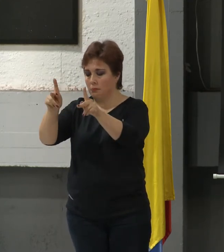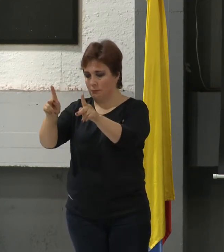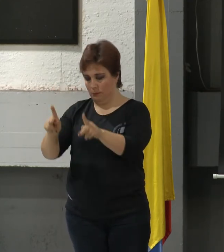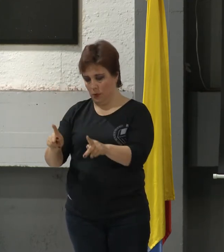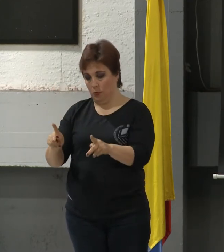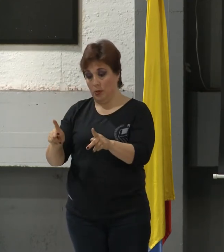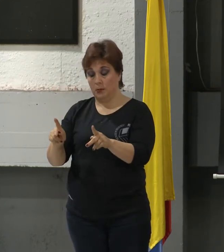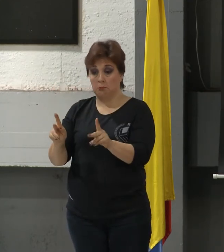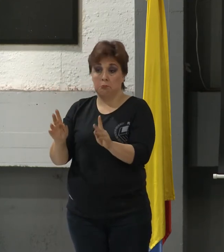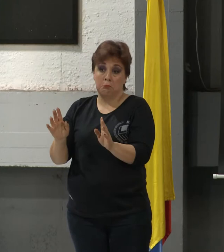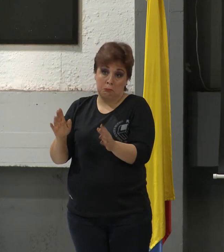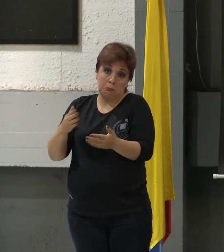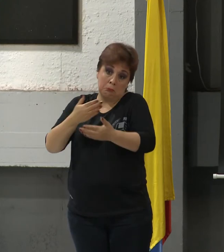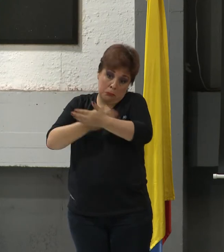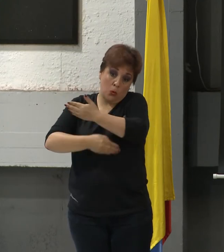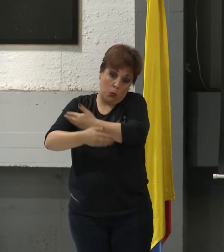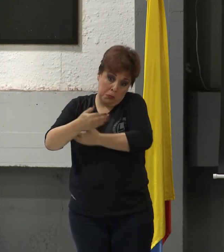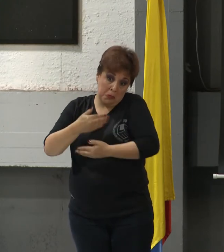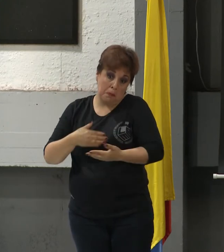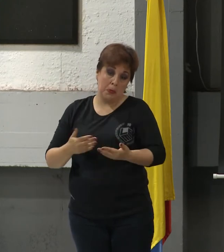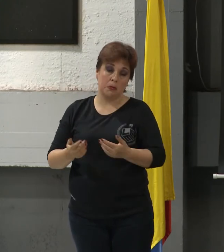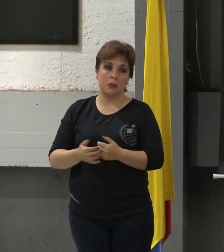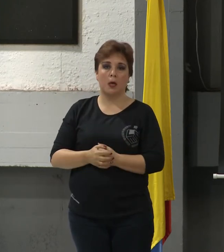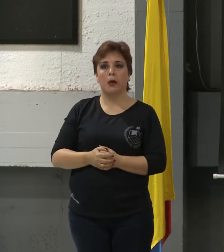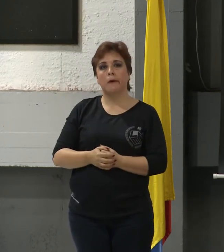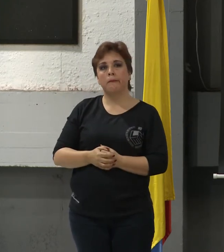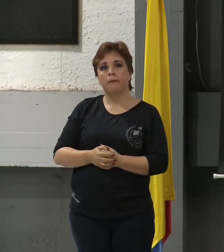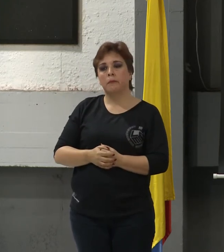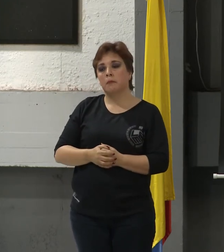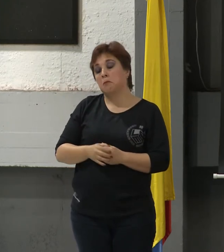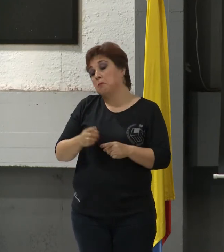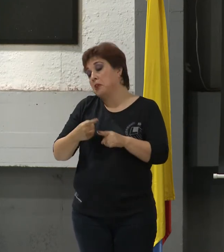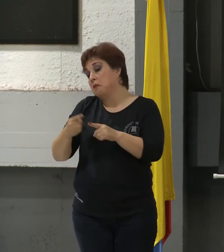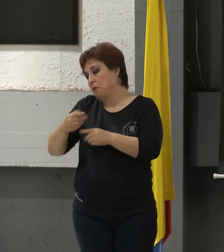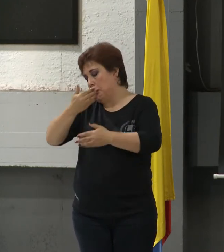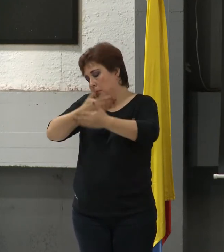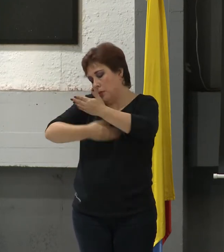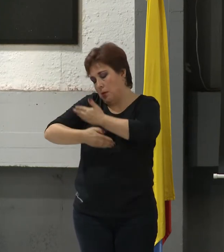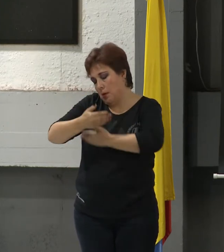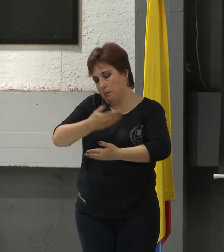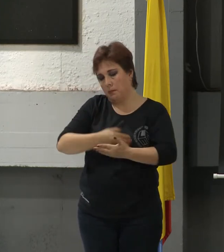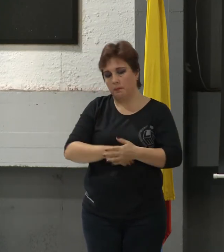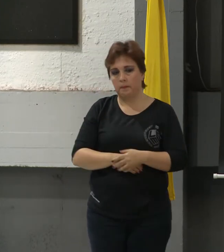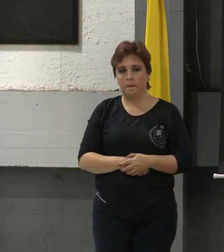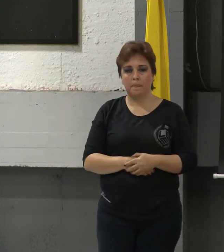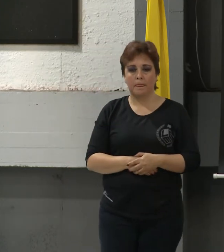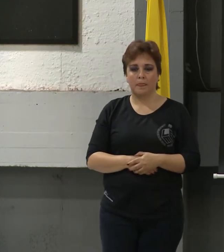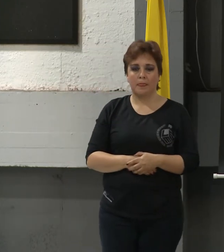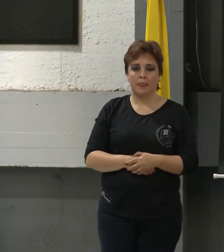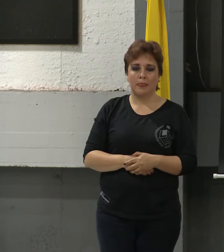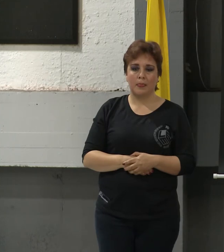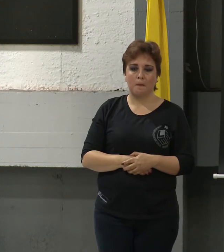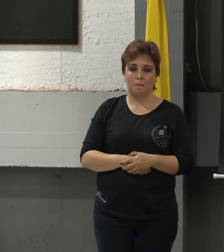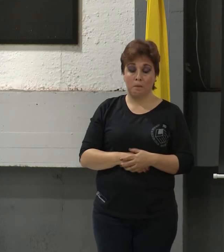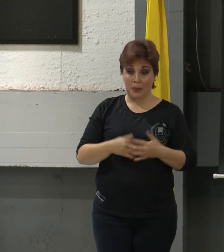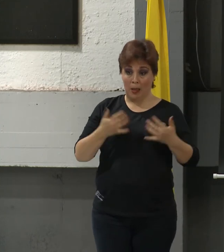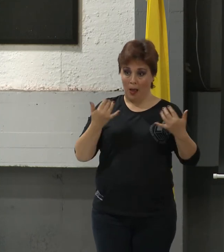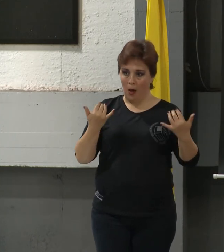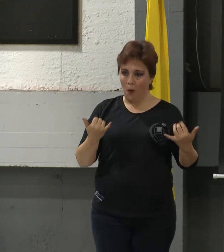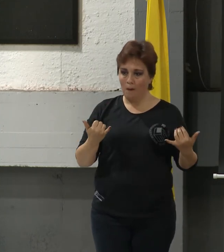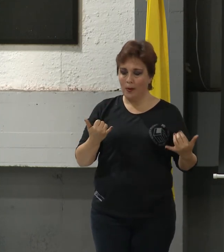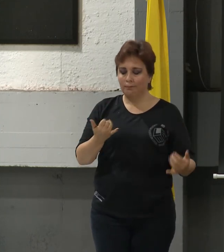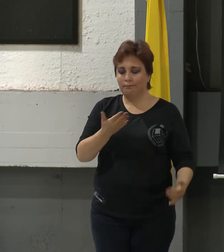con discapacidad con limitaciones es el mejor momento la mejor oportunidad